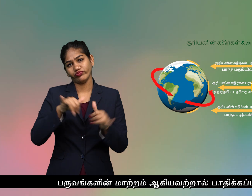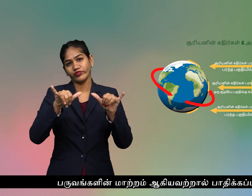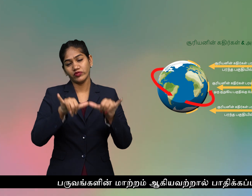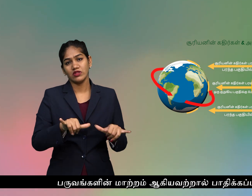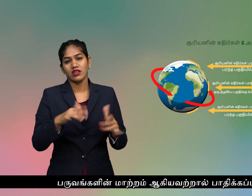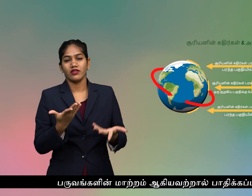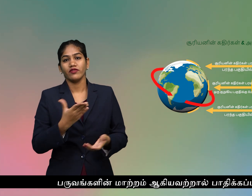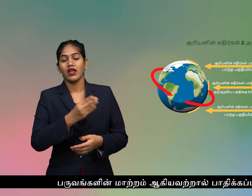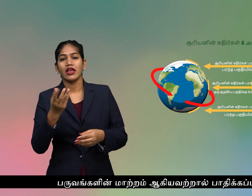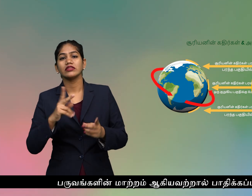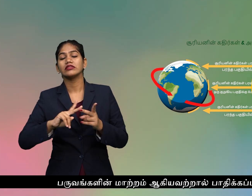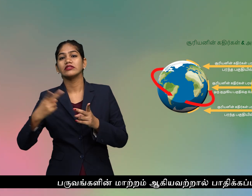ஆகியவற்றால் பாதிக்கப்படுகிறது.